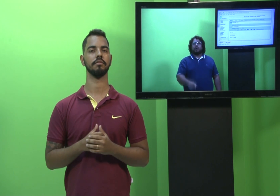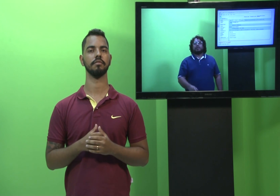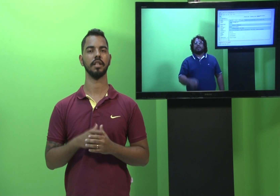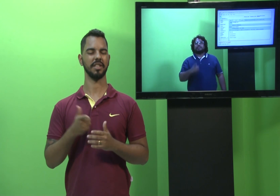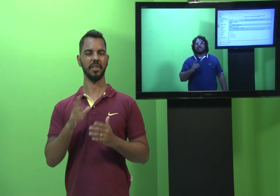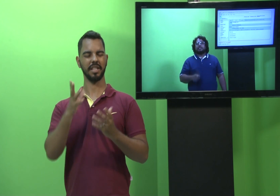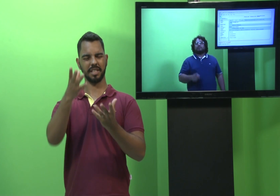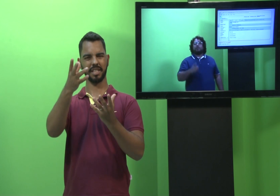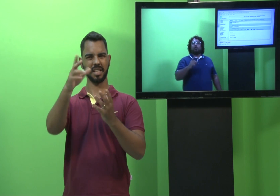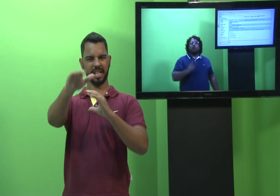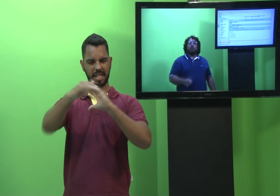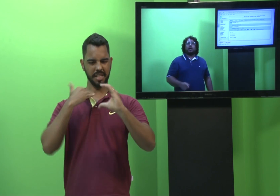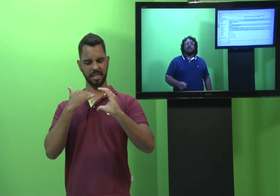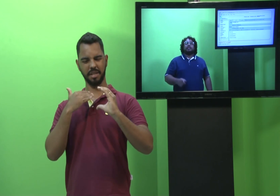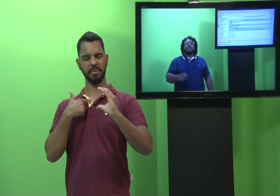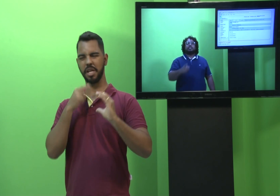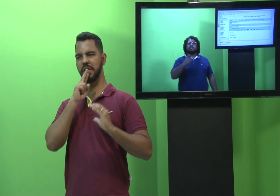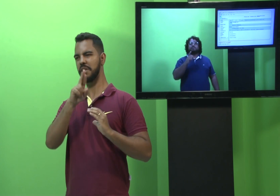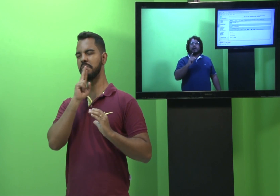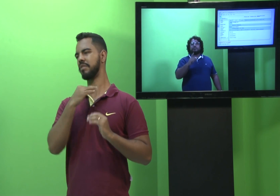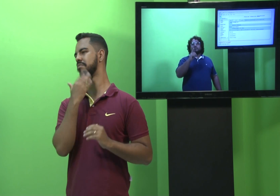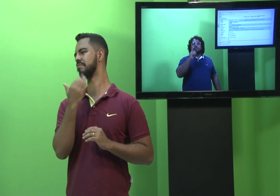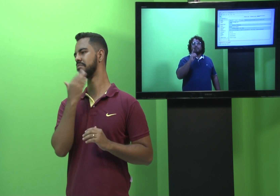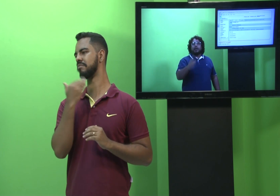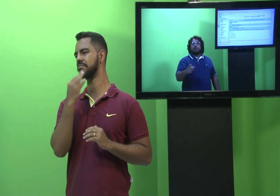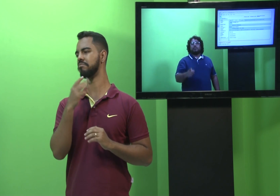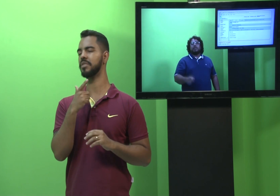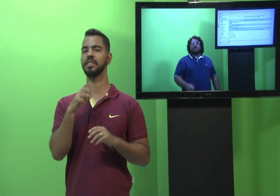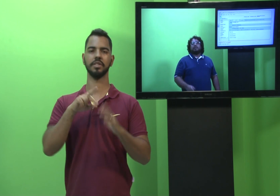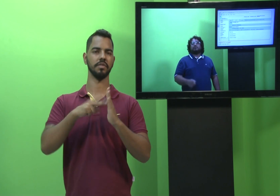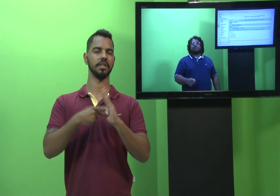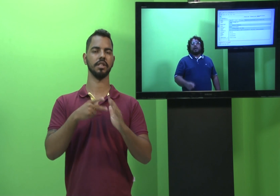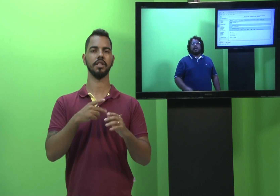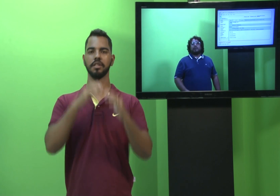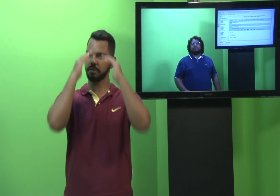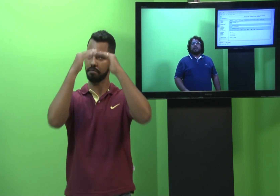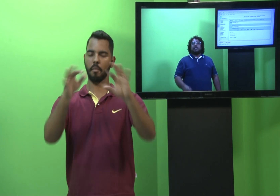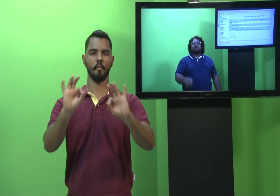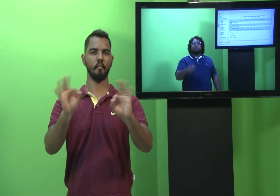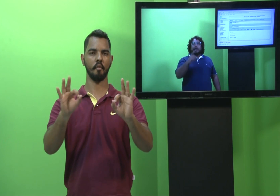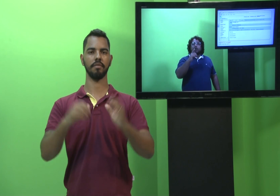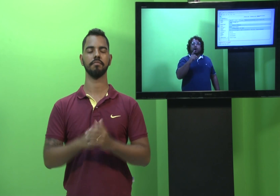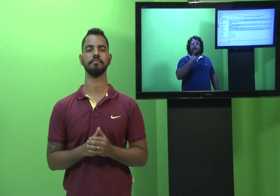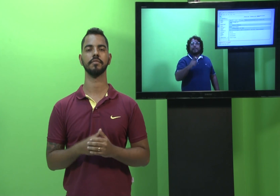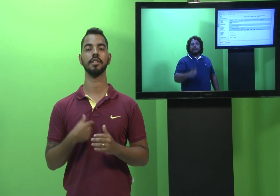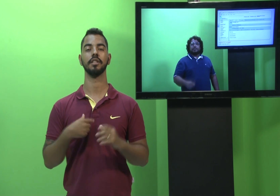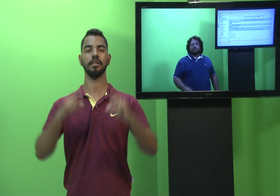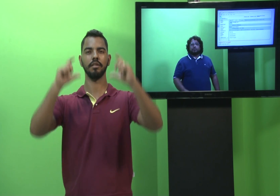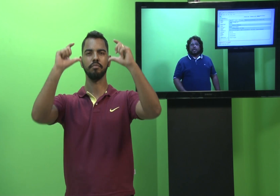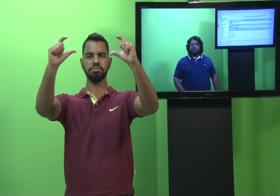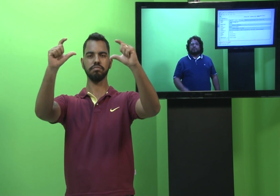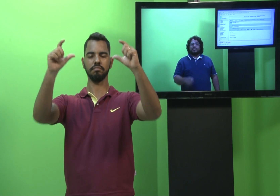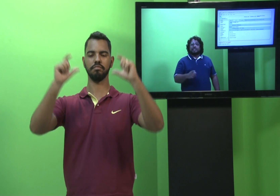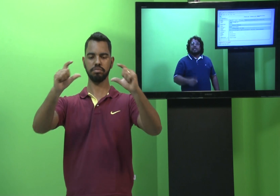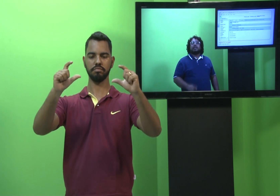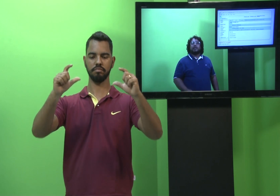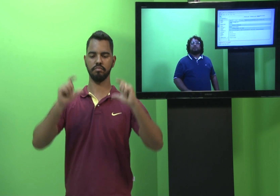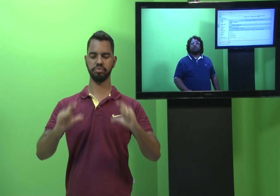Quando a mensagem for longa, deixe espaços em branco entre os parágrafos. Isso melhora a aparência do texto e facilita a